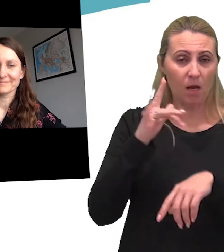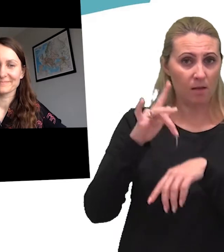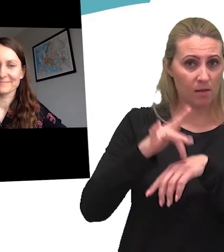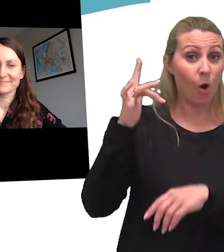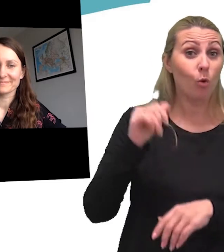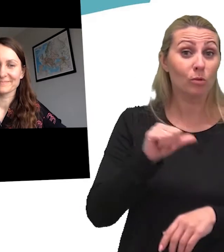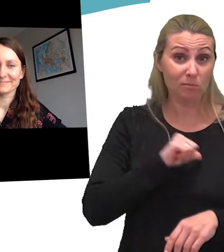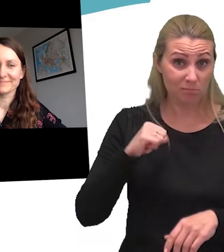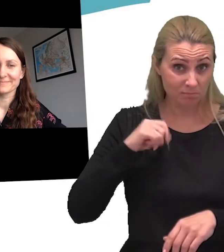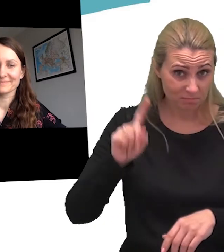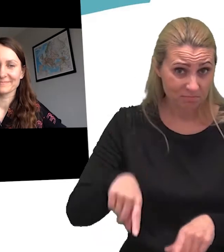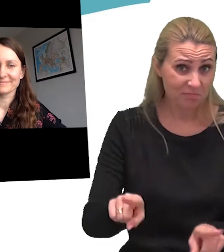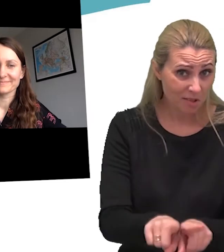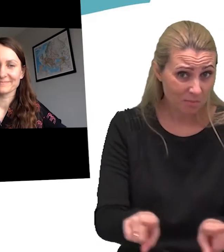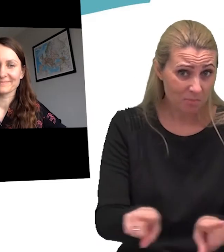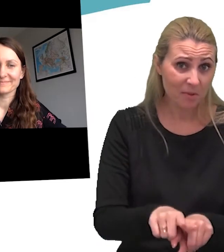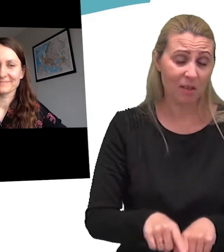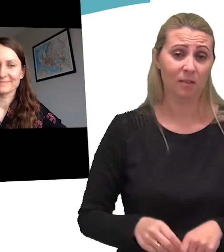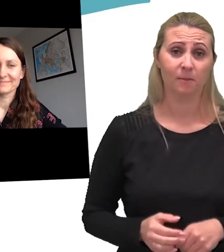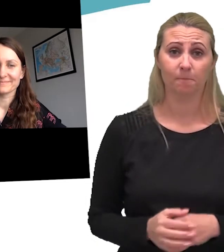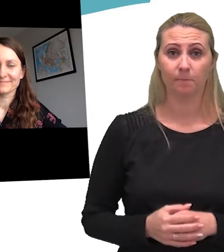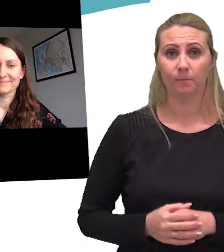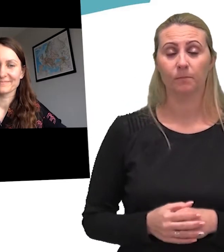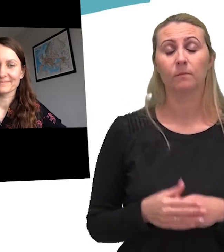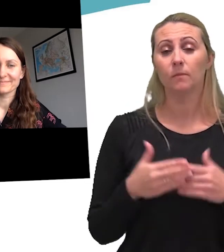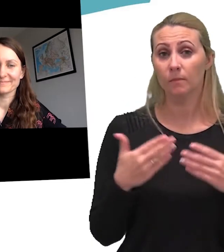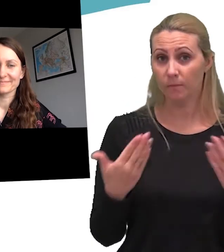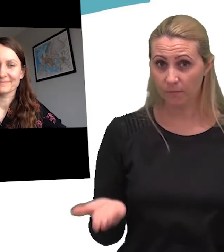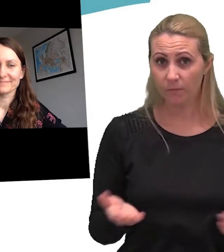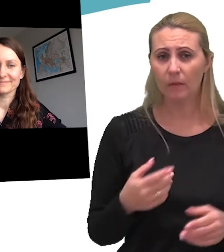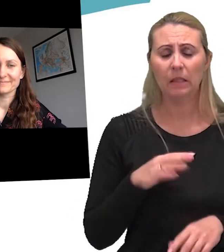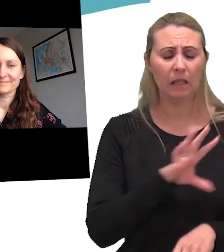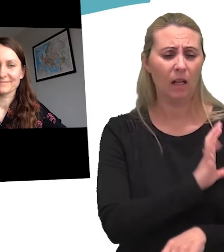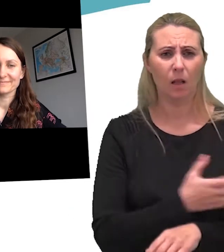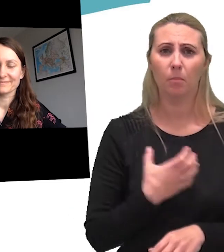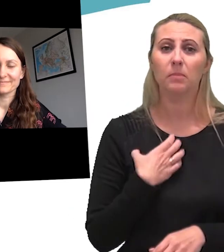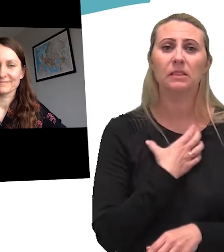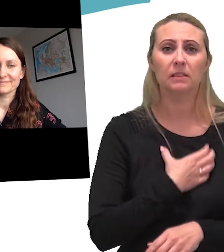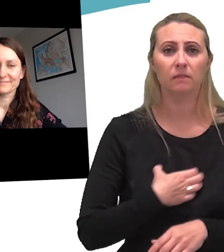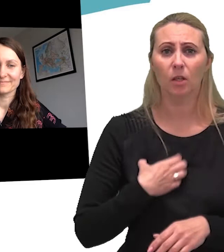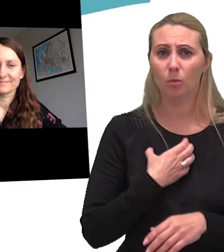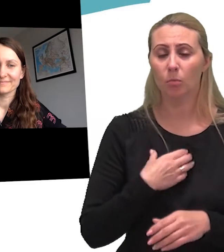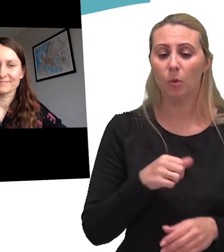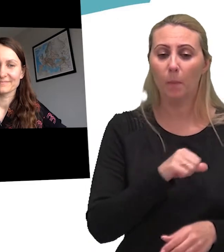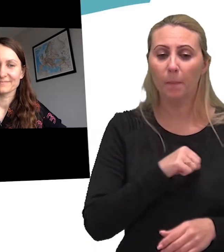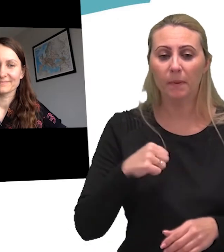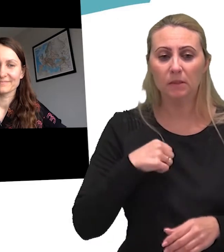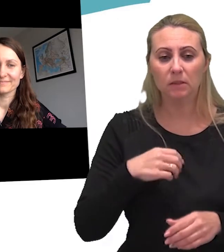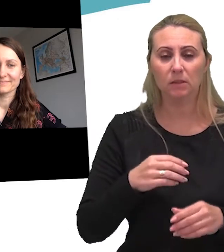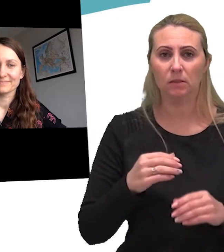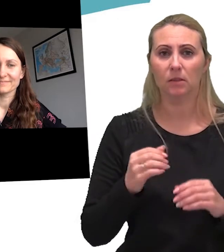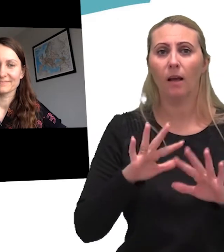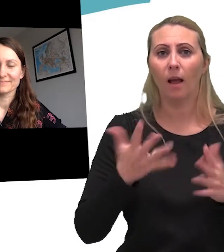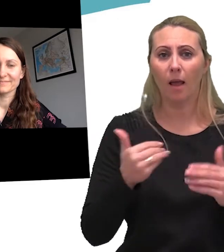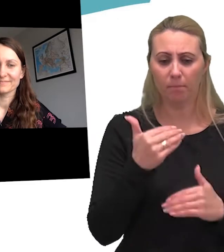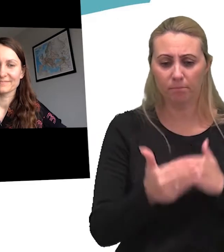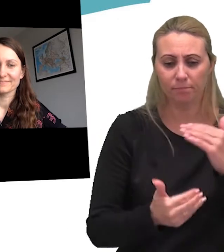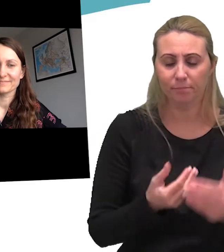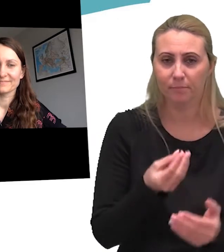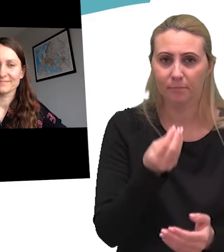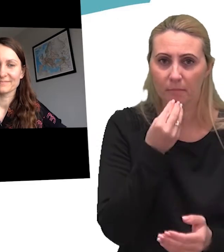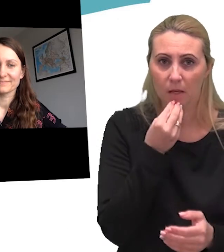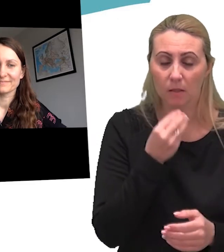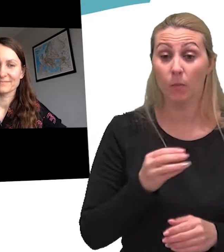o kodėl tai bijo man čia duoti. Tai labai svarbu yra pats procesas. Tada, kalbant